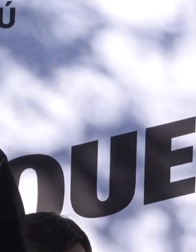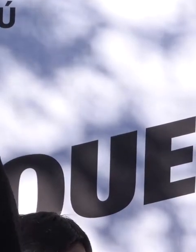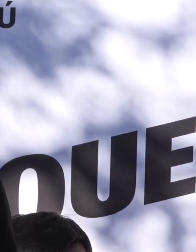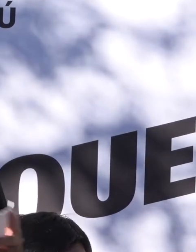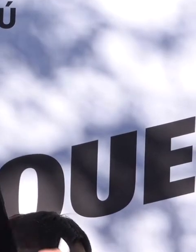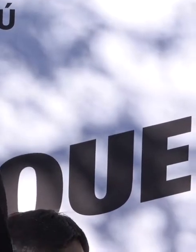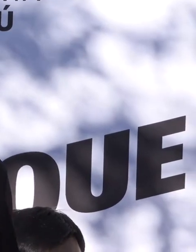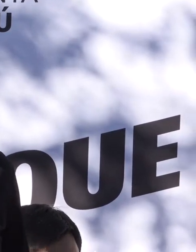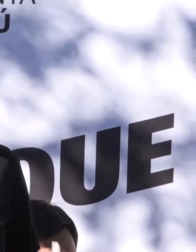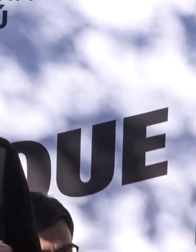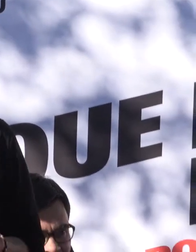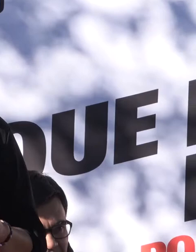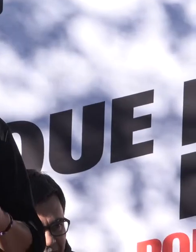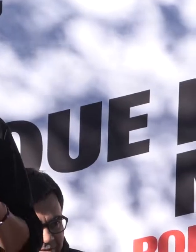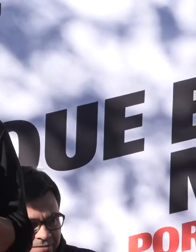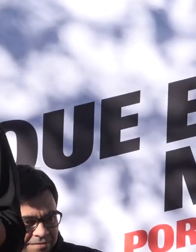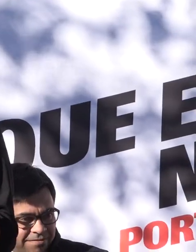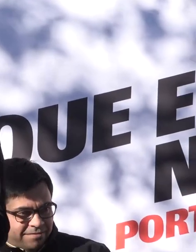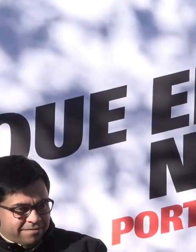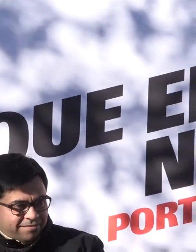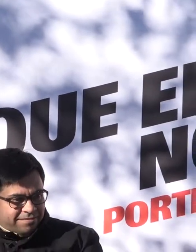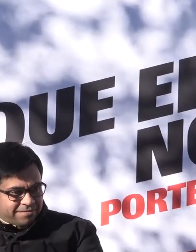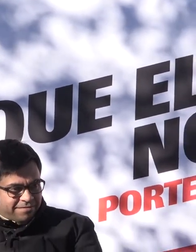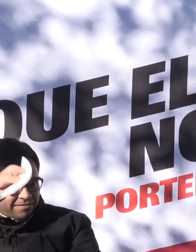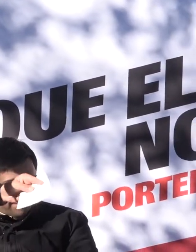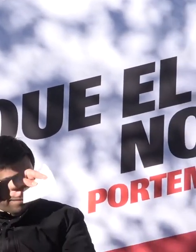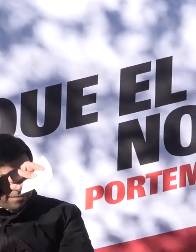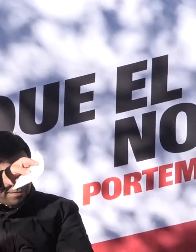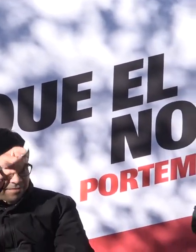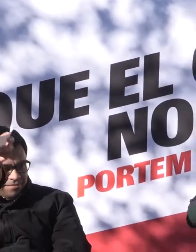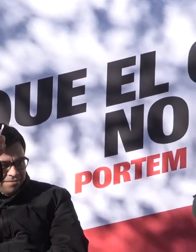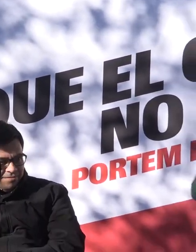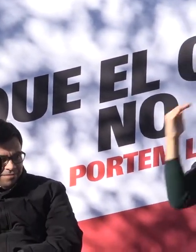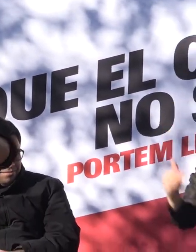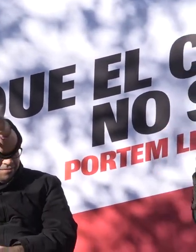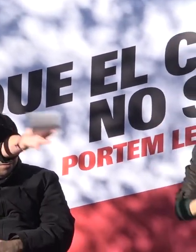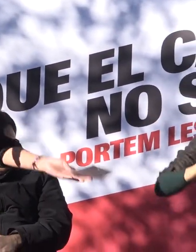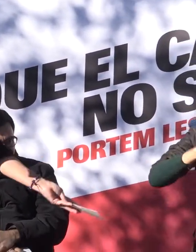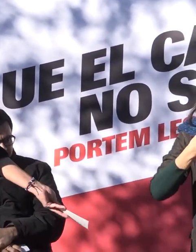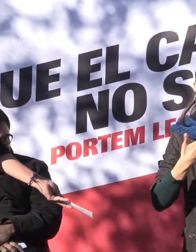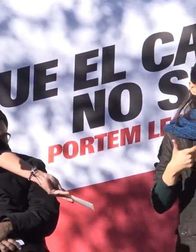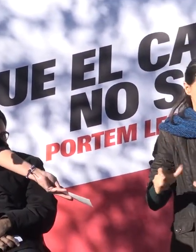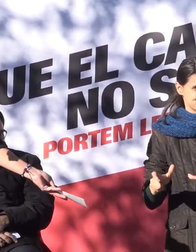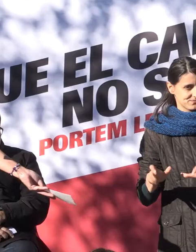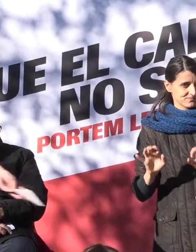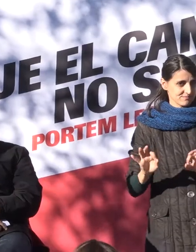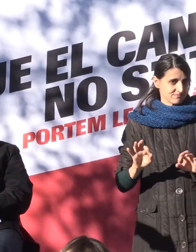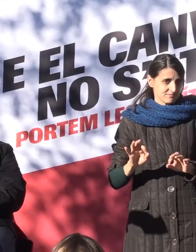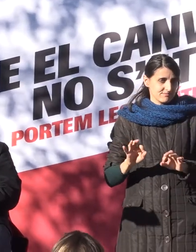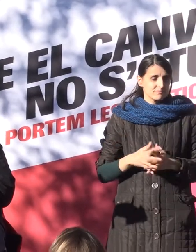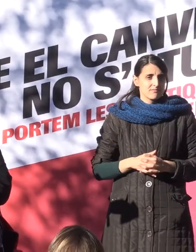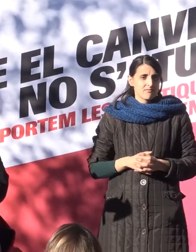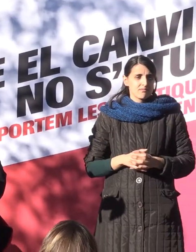ciudadanos iguales sino que somos ciudadanos y ciudadanas de segunda de segunda no tenemos